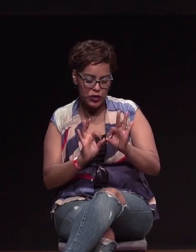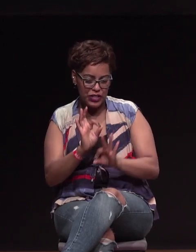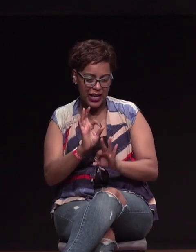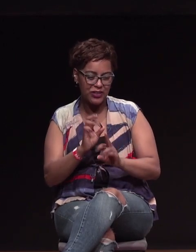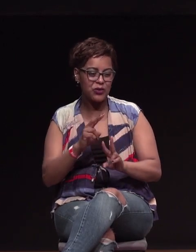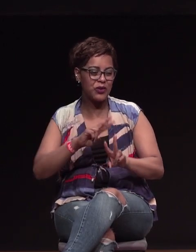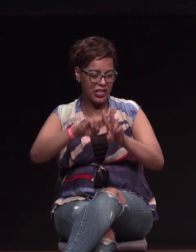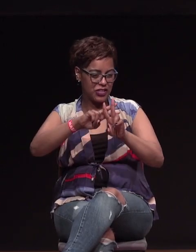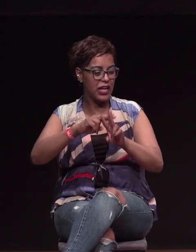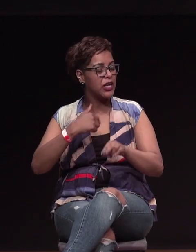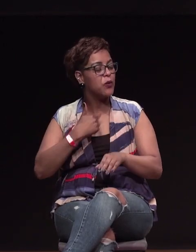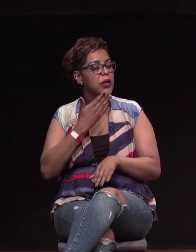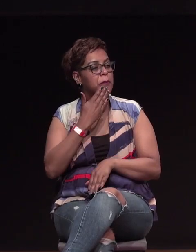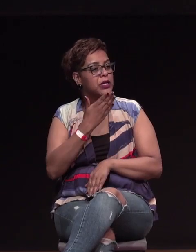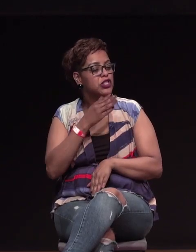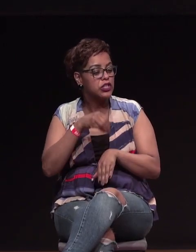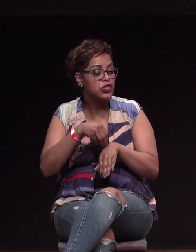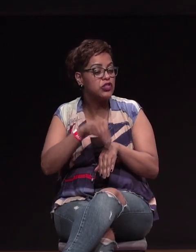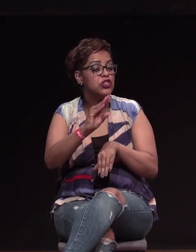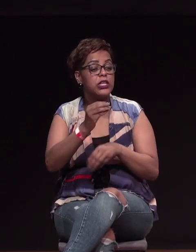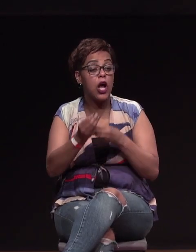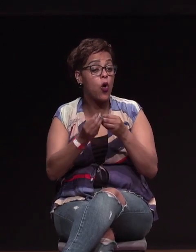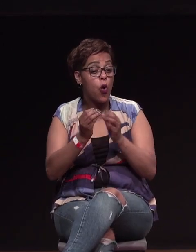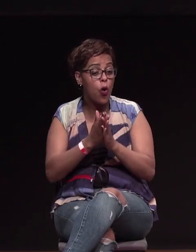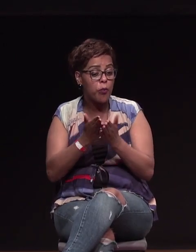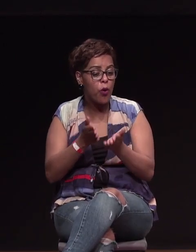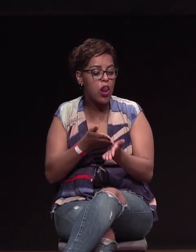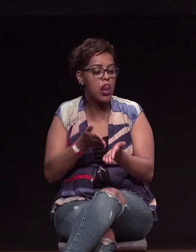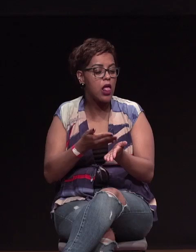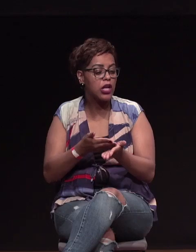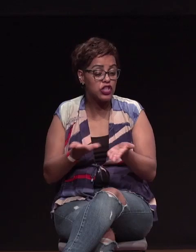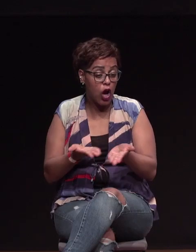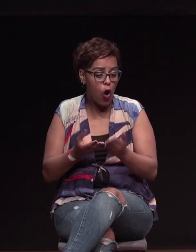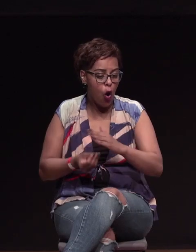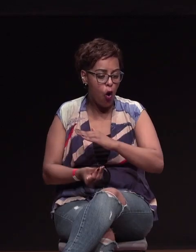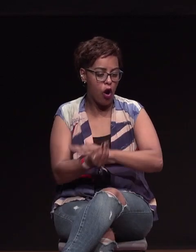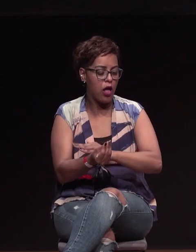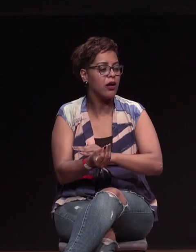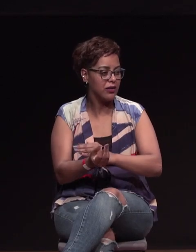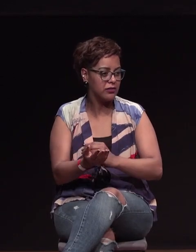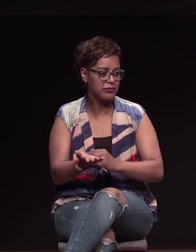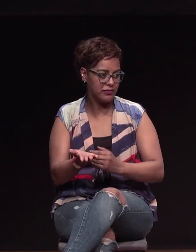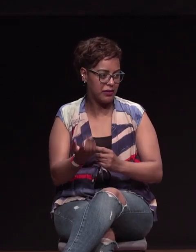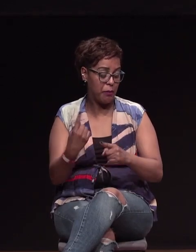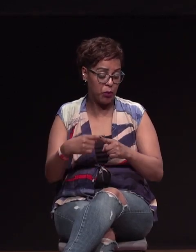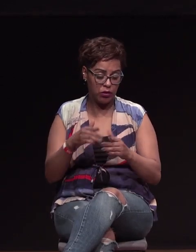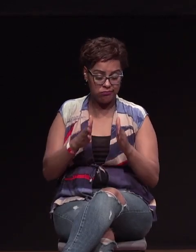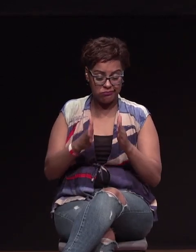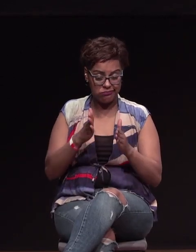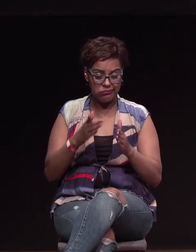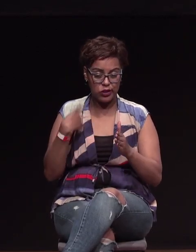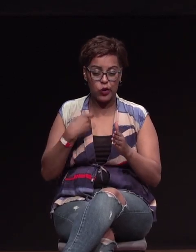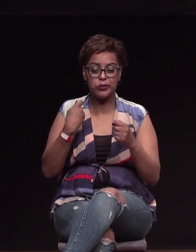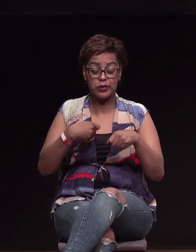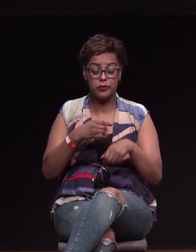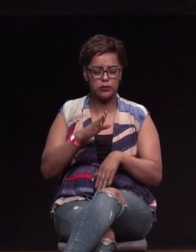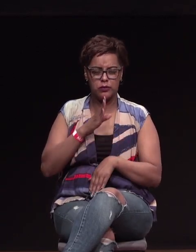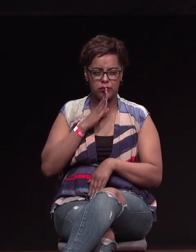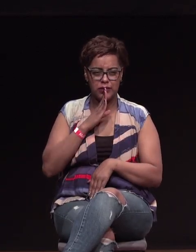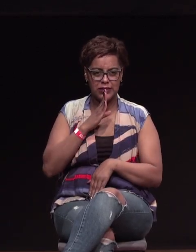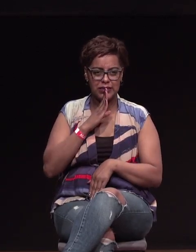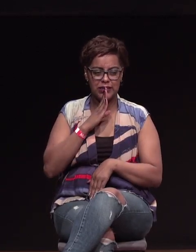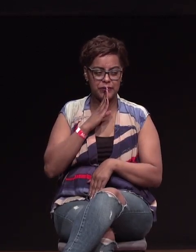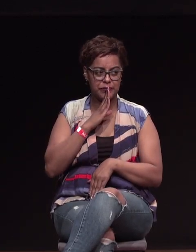pedir indicações de leituras de autores da contemporaneidade, que são essenciais, que a gente precisa ter conhecimento aí